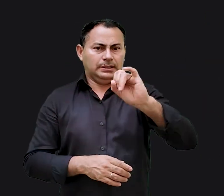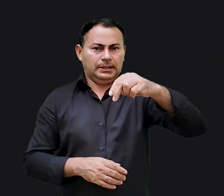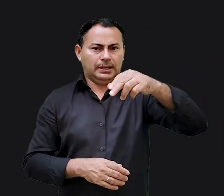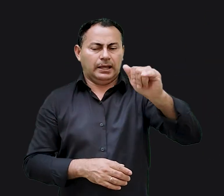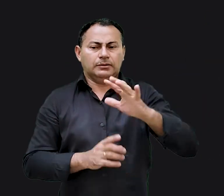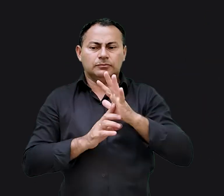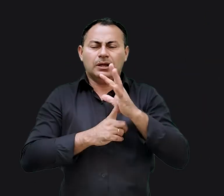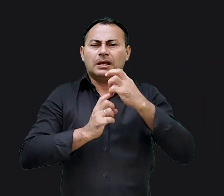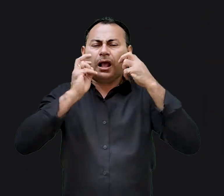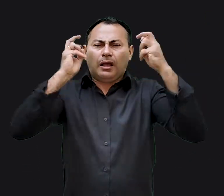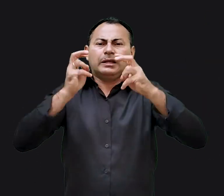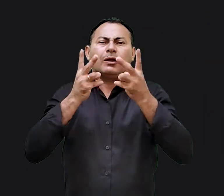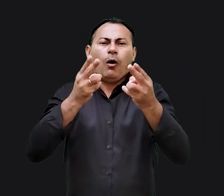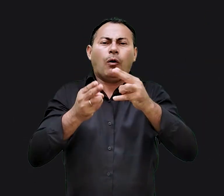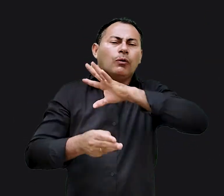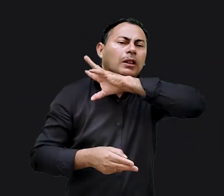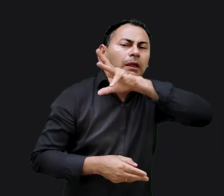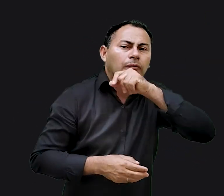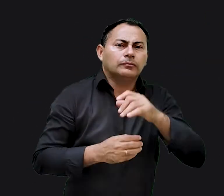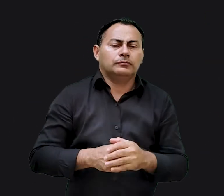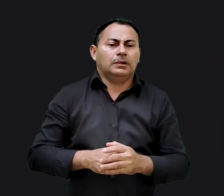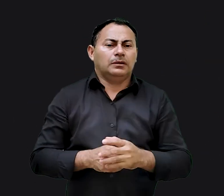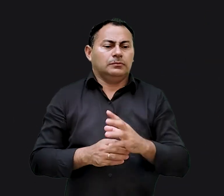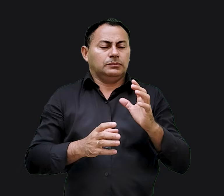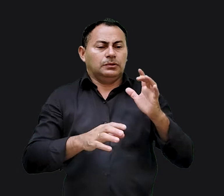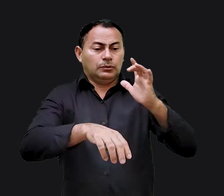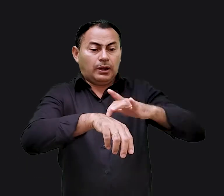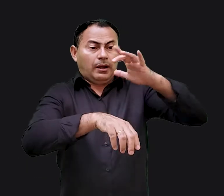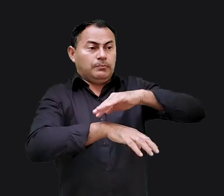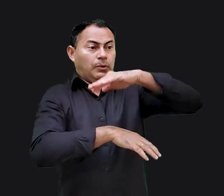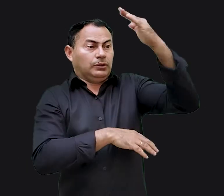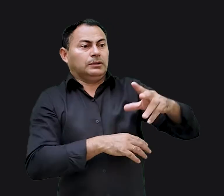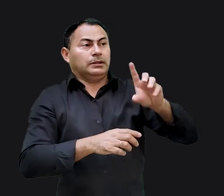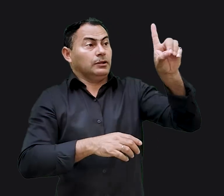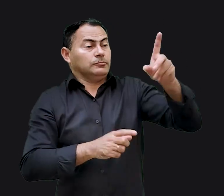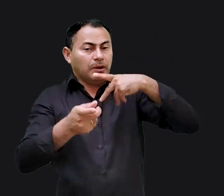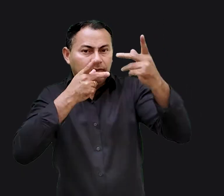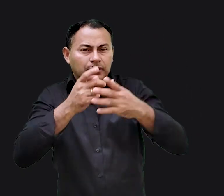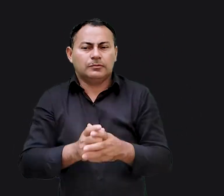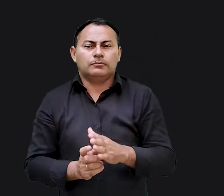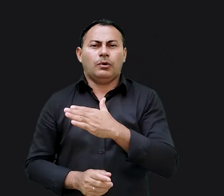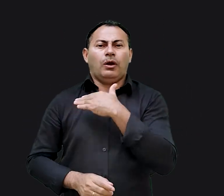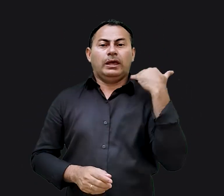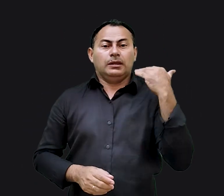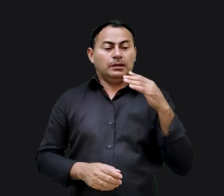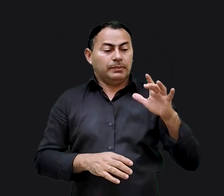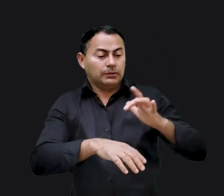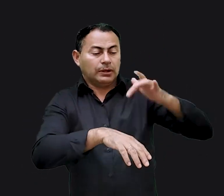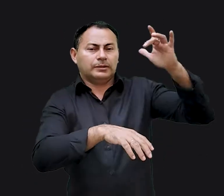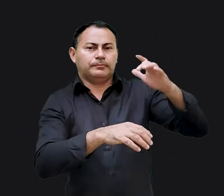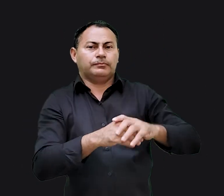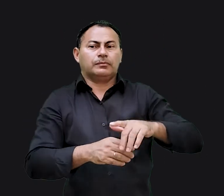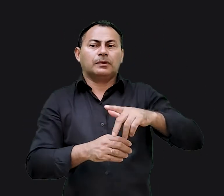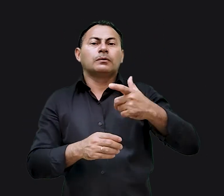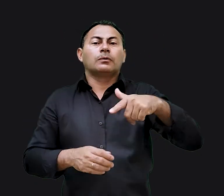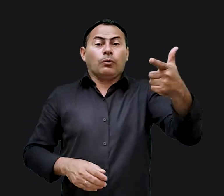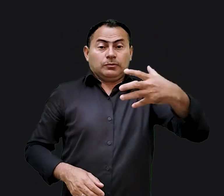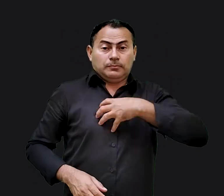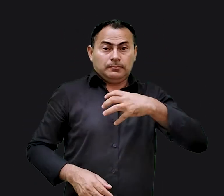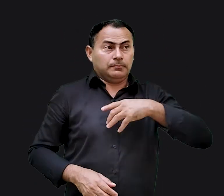como um leão. Se o povo chegasse a tocar a montanha de onde Deus falava, morreria. A outra maneira que